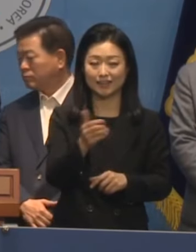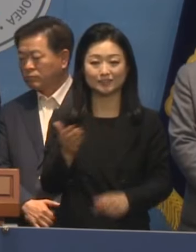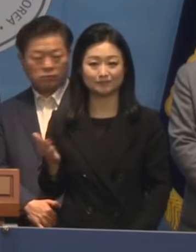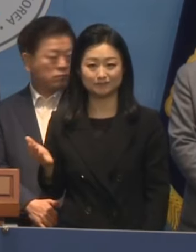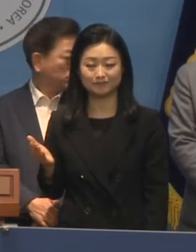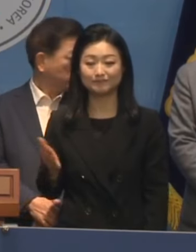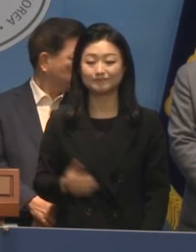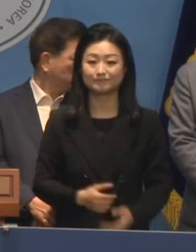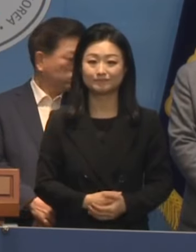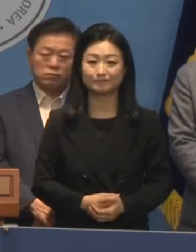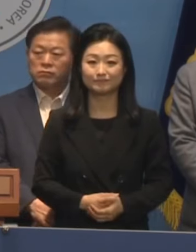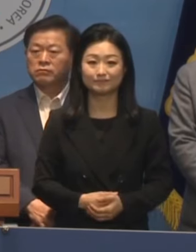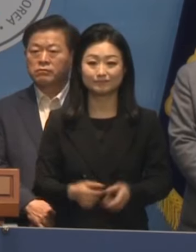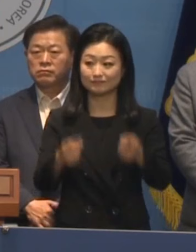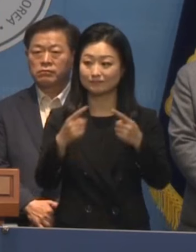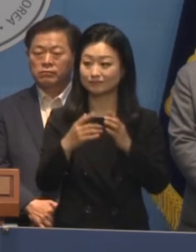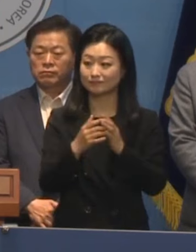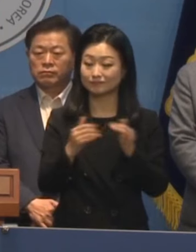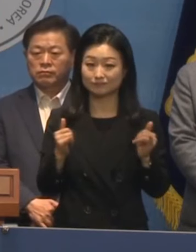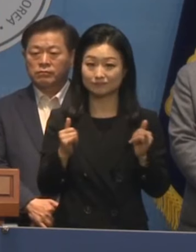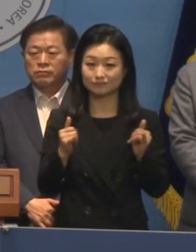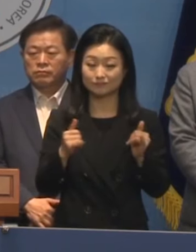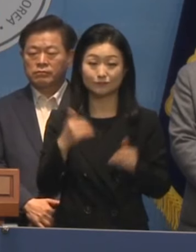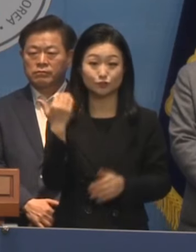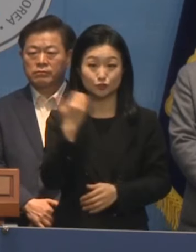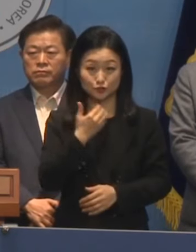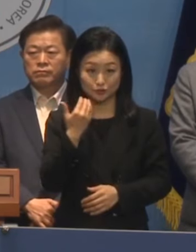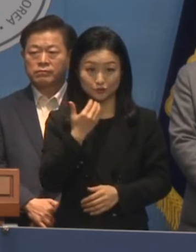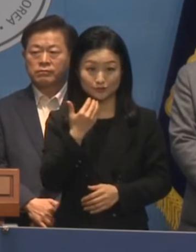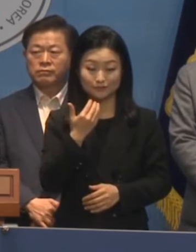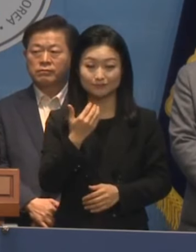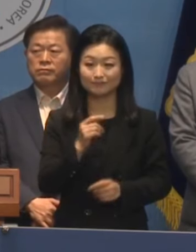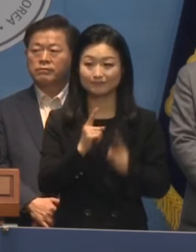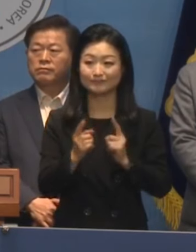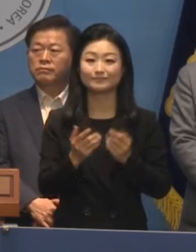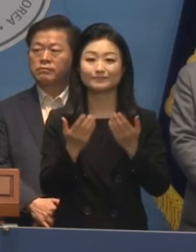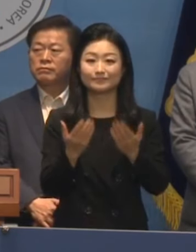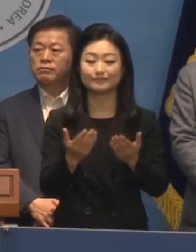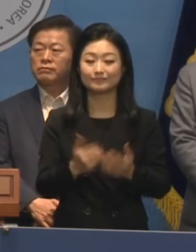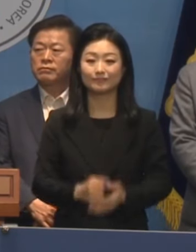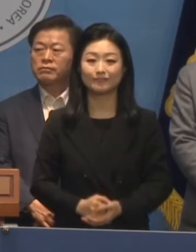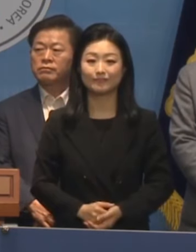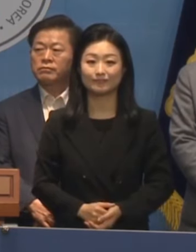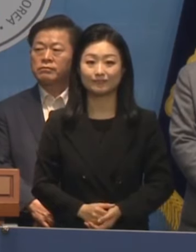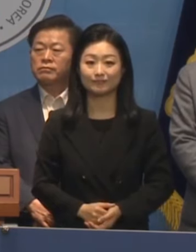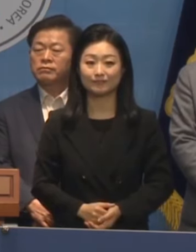먼저 참석하신 분들을 소개드리고 기자을 낭독하겠습니다